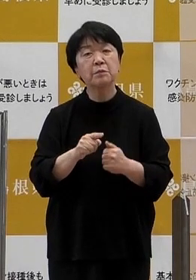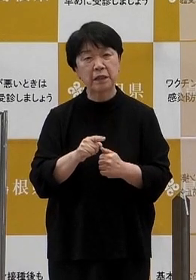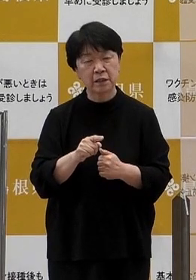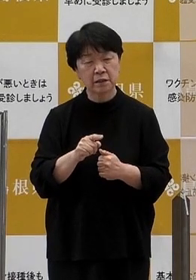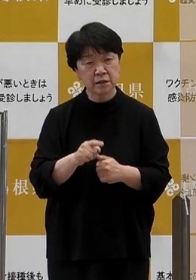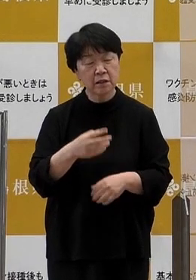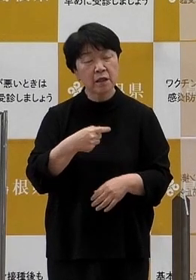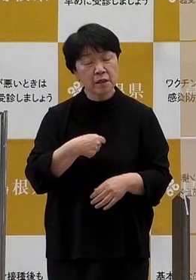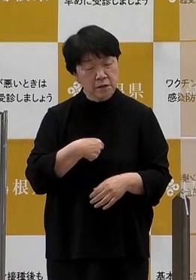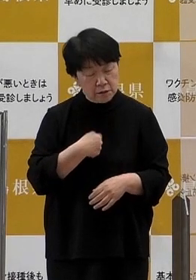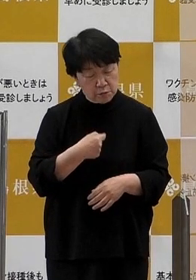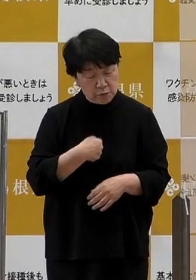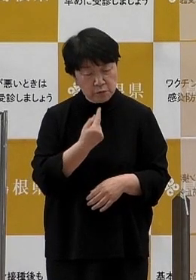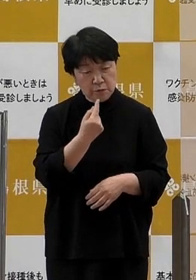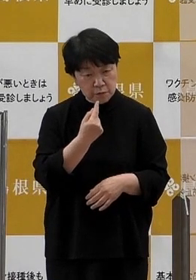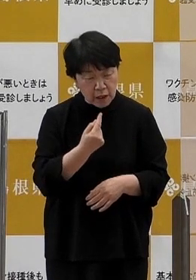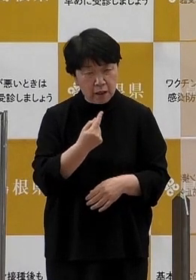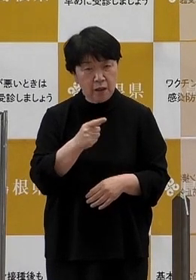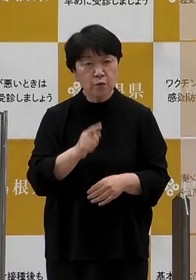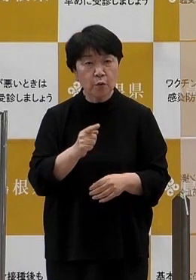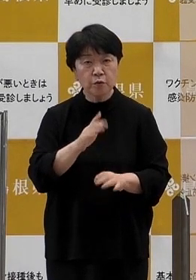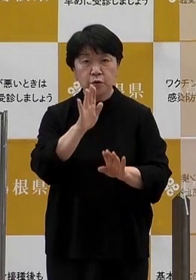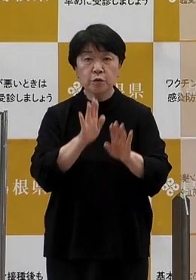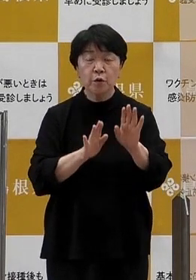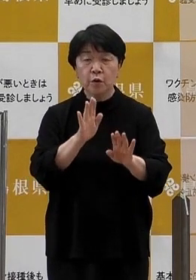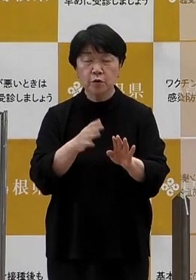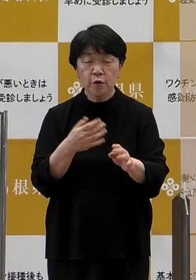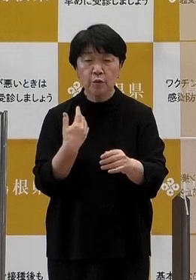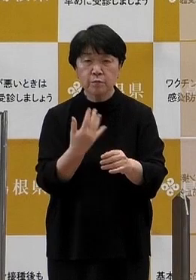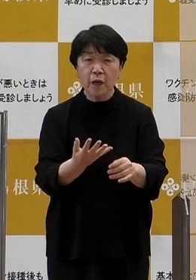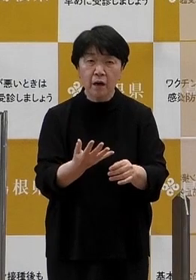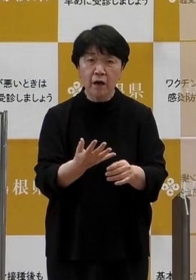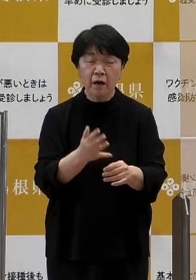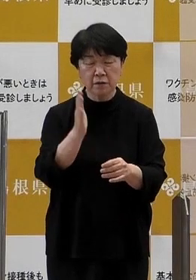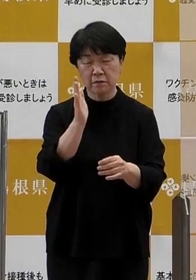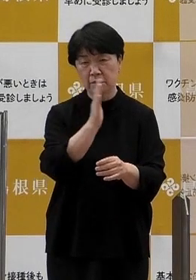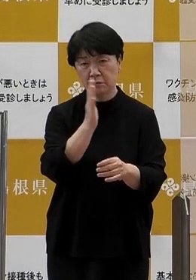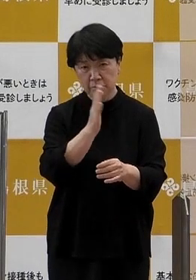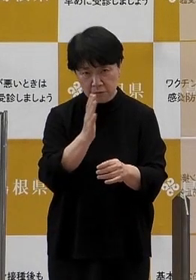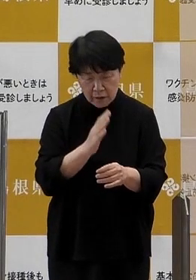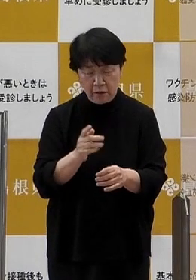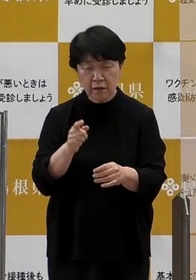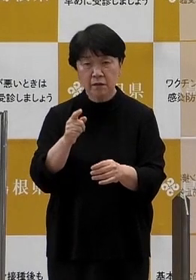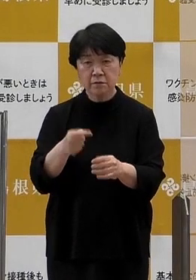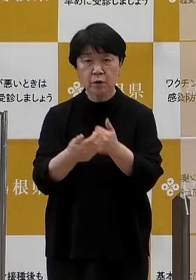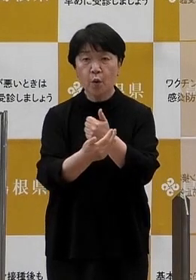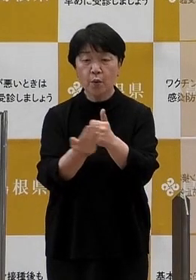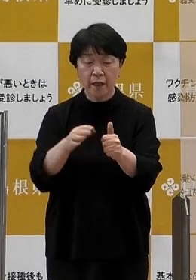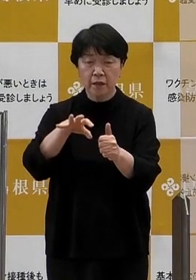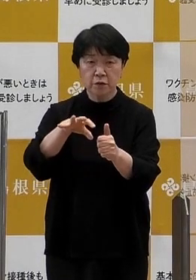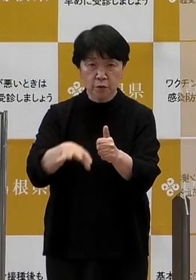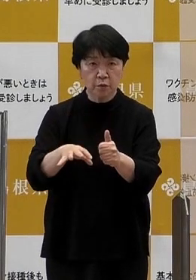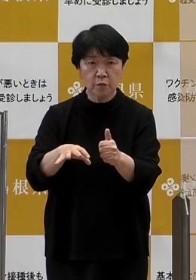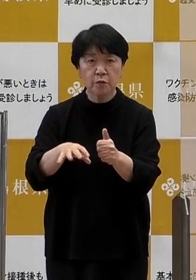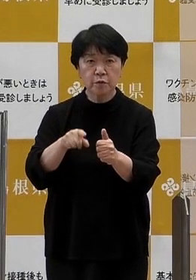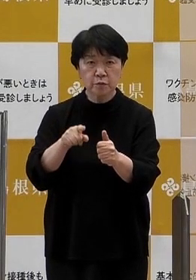こういう状況を放置しておくことが、保健所の能力なりを超えて、